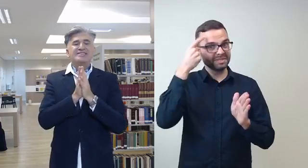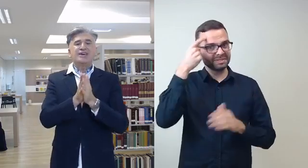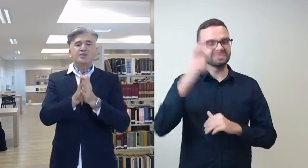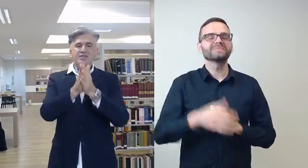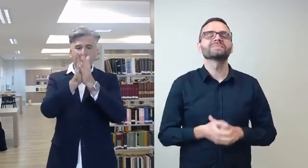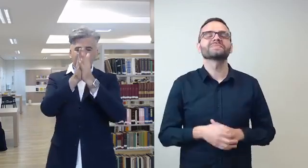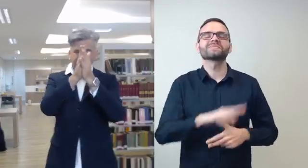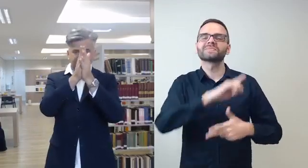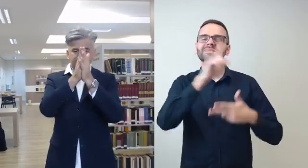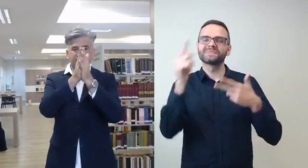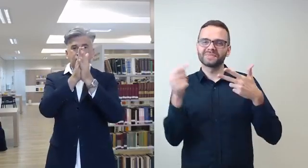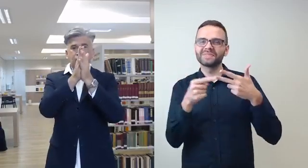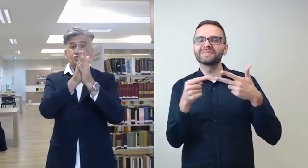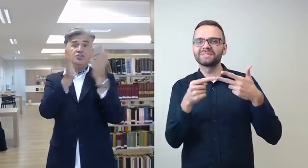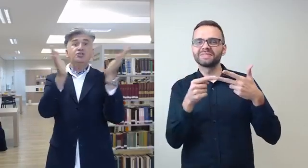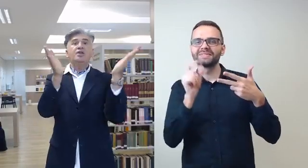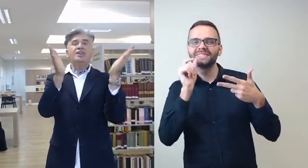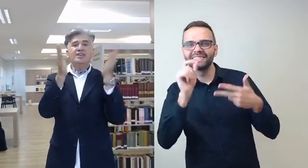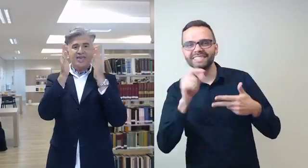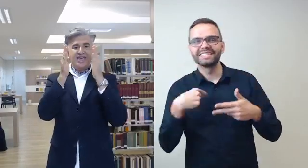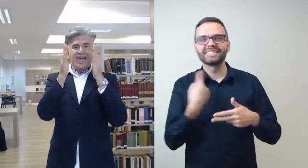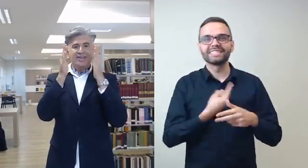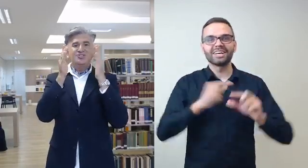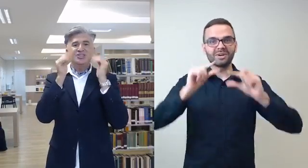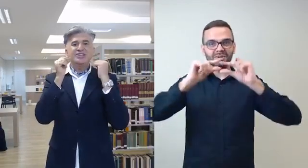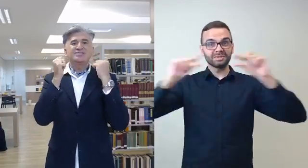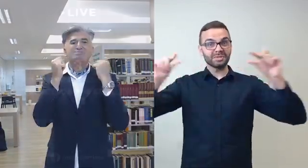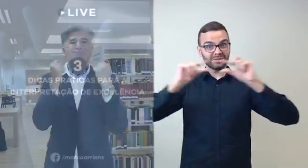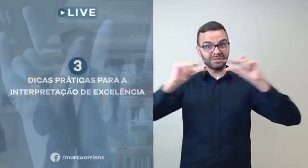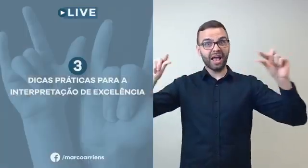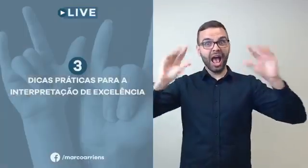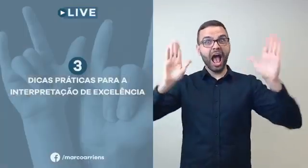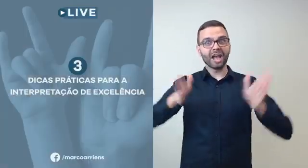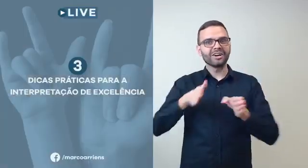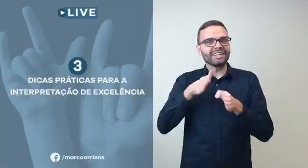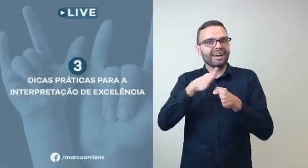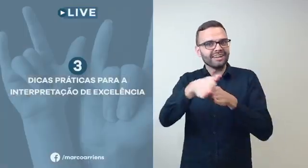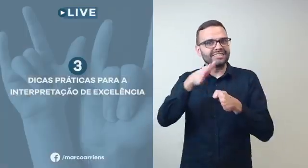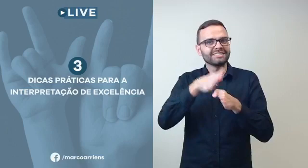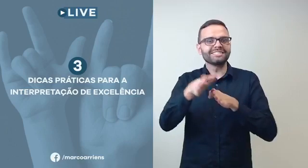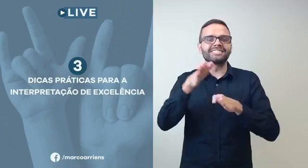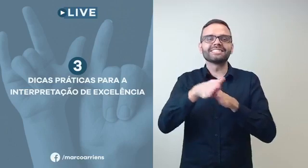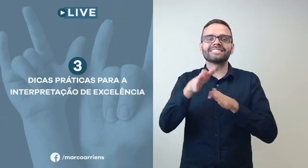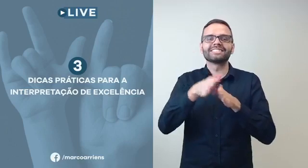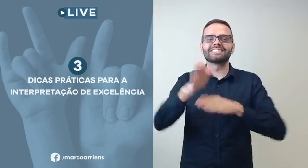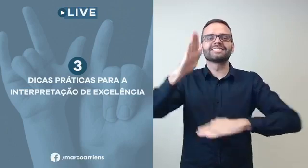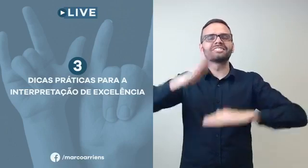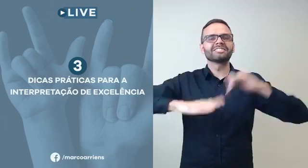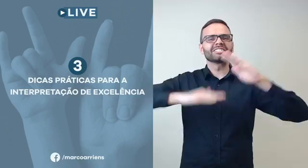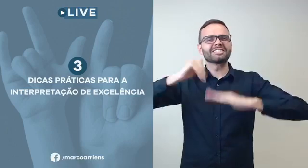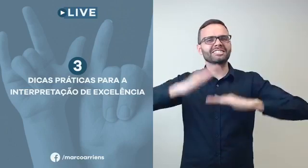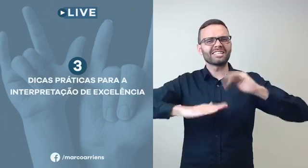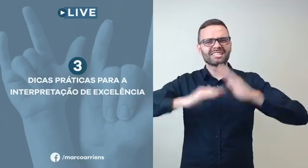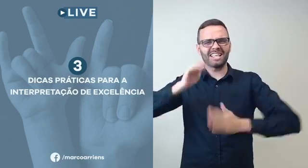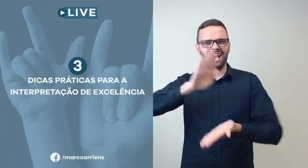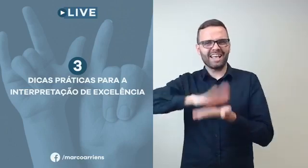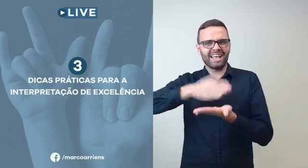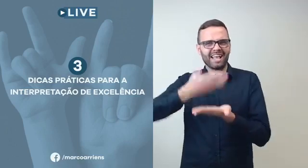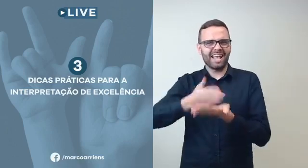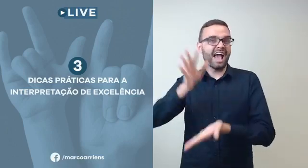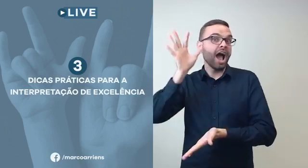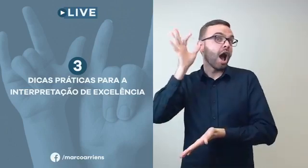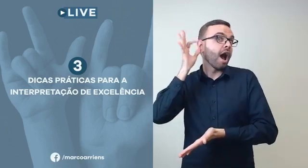que são, enfim, o título ali, né? As dicas práticas para interpretação, que eu chamo